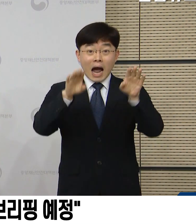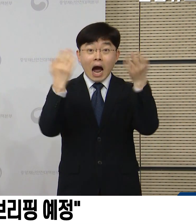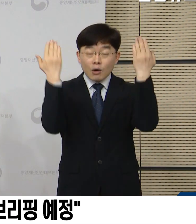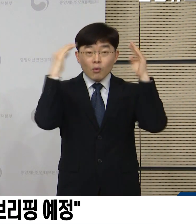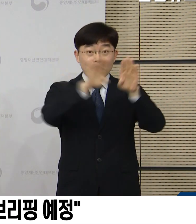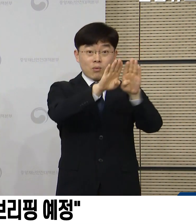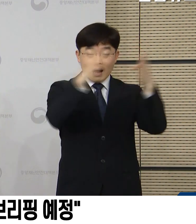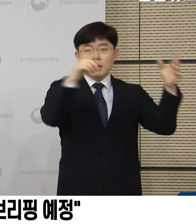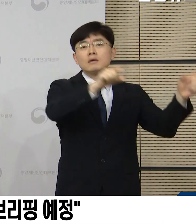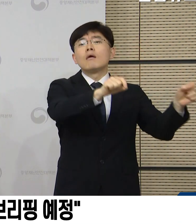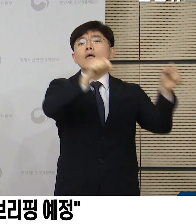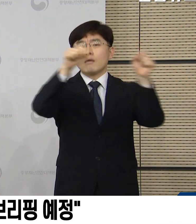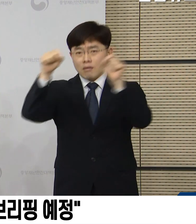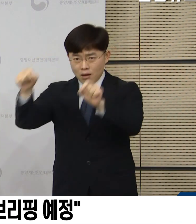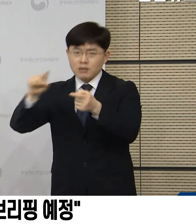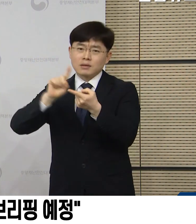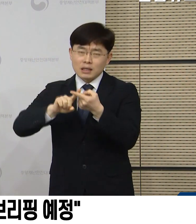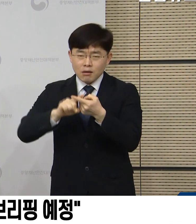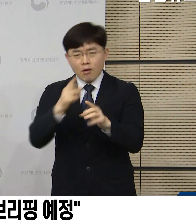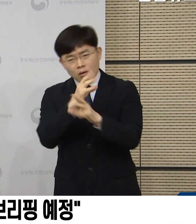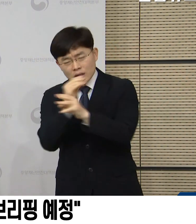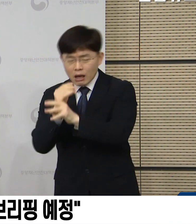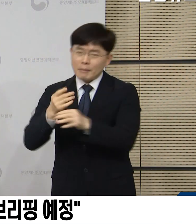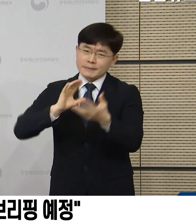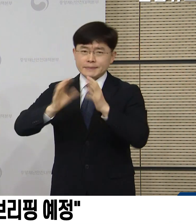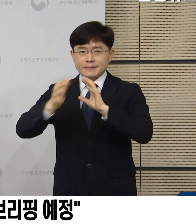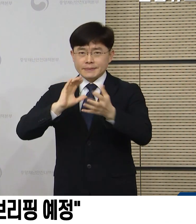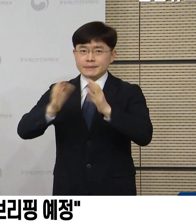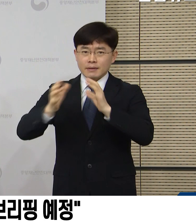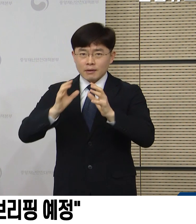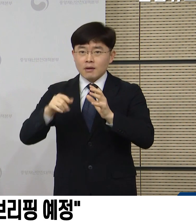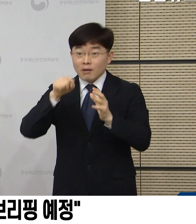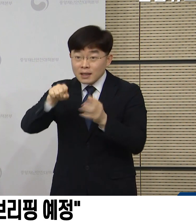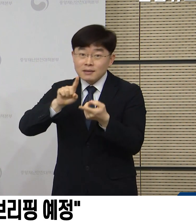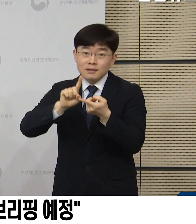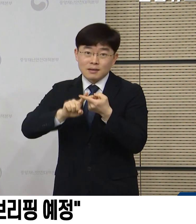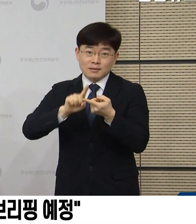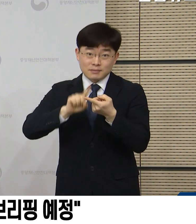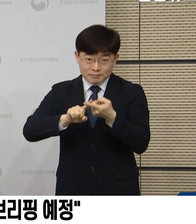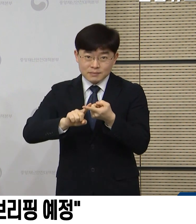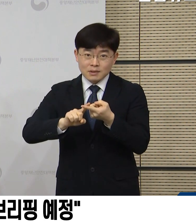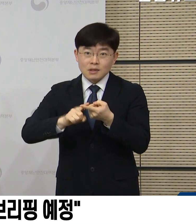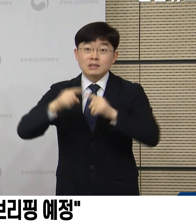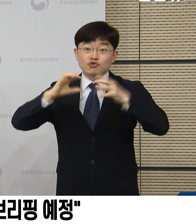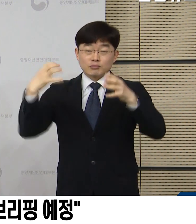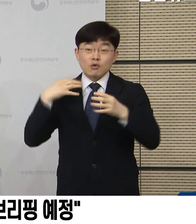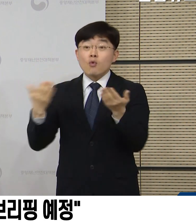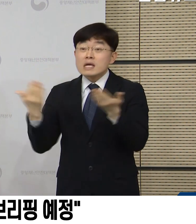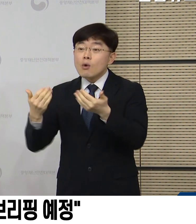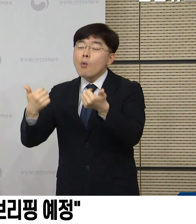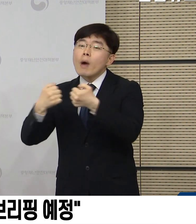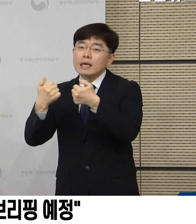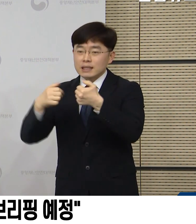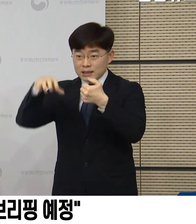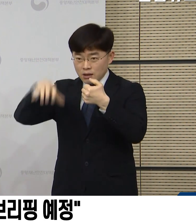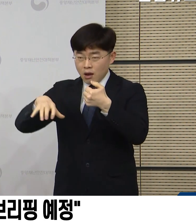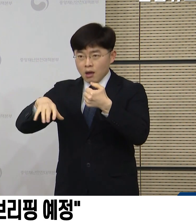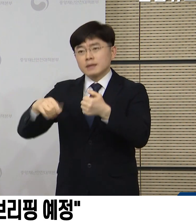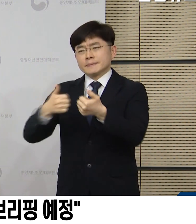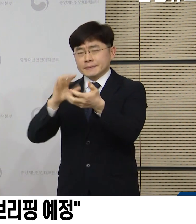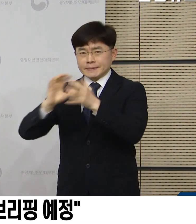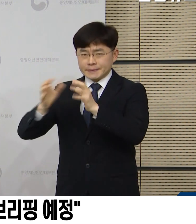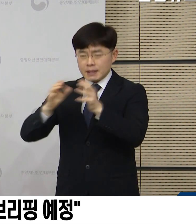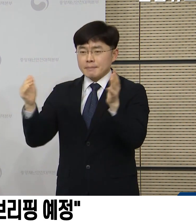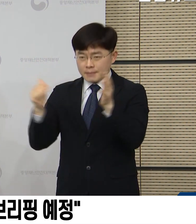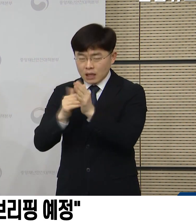연기와 대응 계획에 대한 토의가 이루어졌으며 이 안건에 대해서는 국무회의 이후 오늘 오후 2시